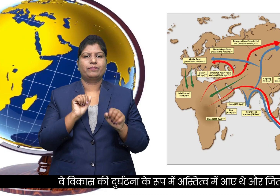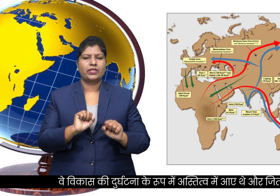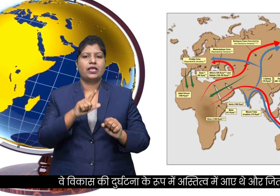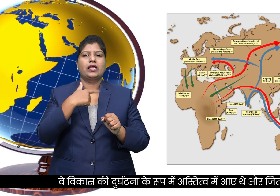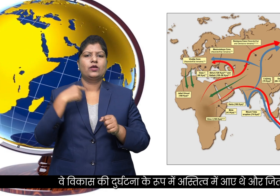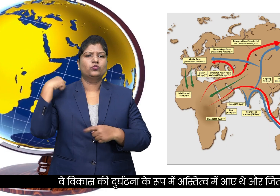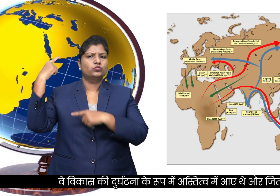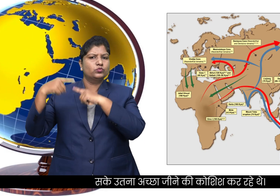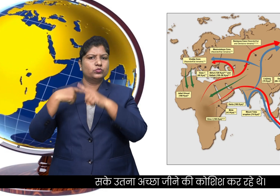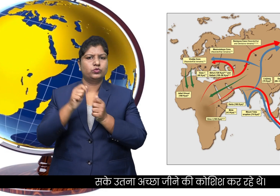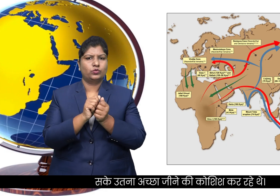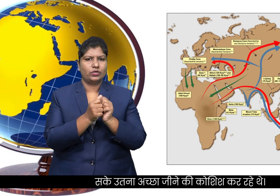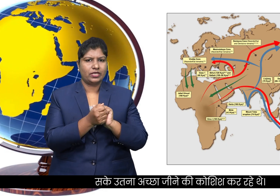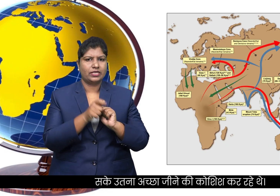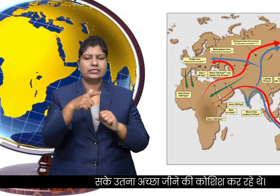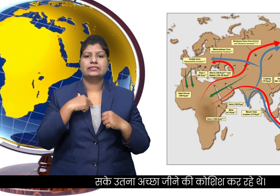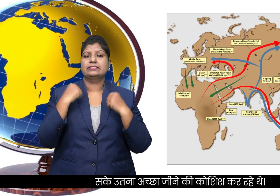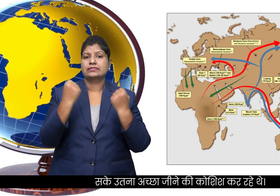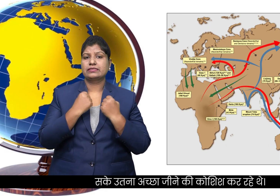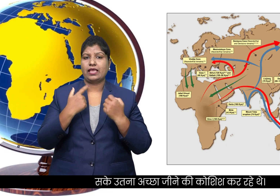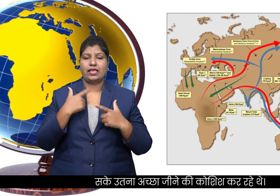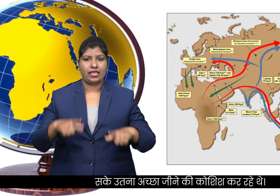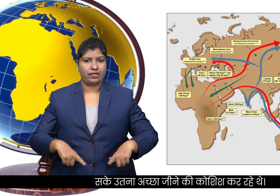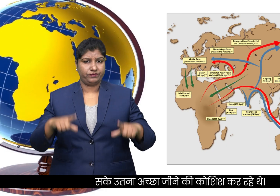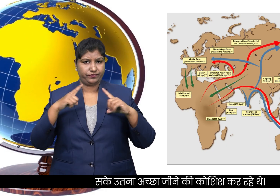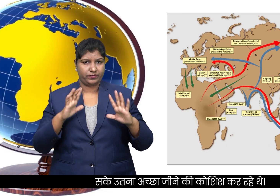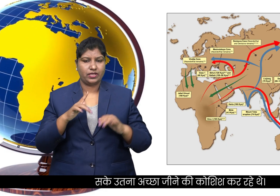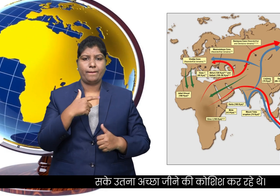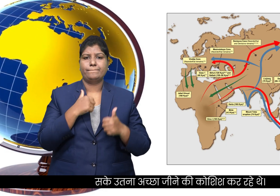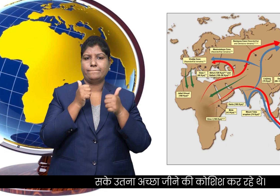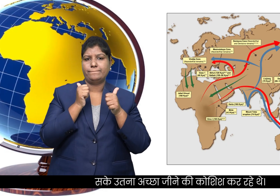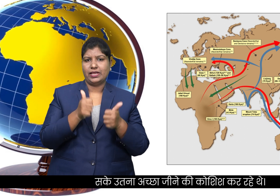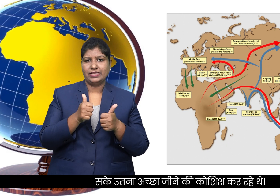और जितना हो सके उतना अच्छा जीने की कोशिश कर रहे थे।